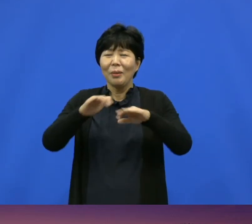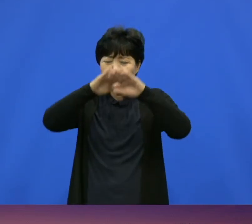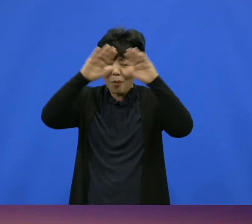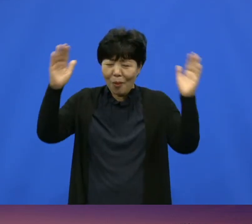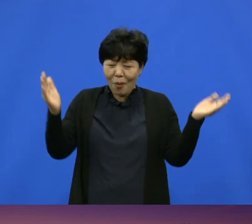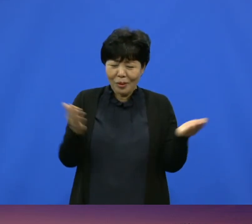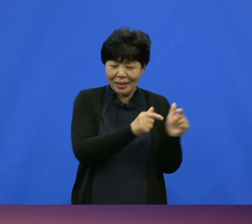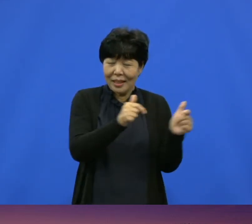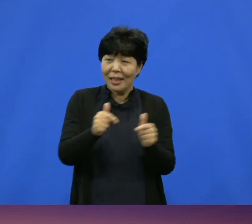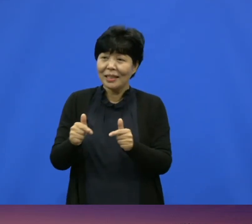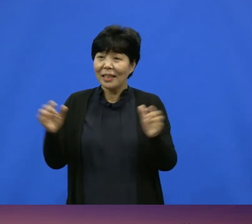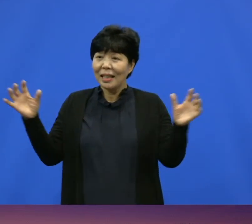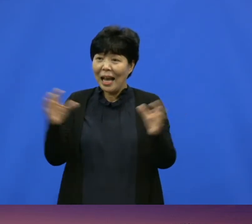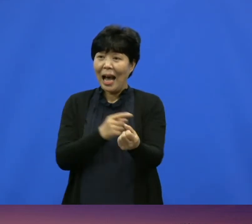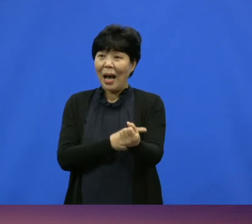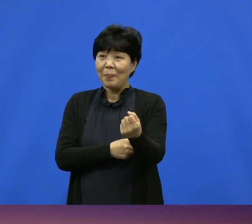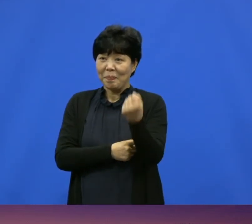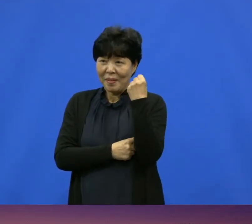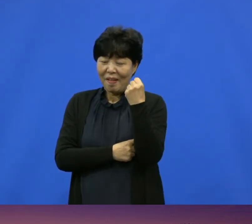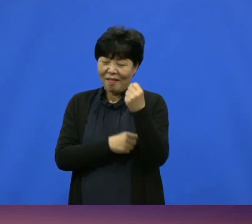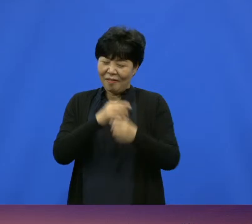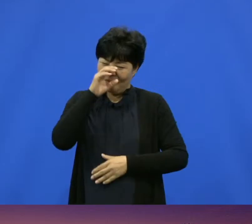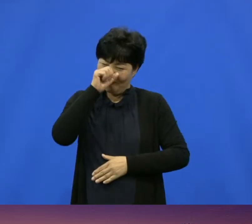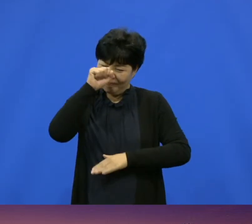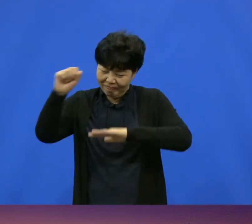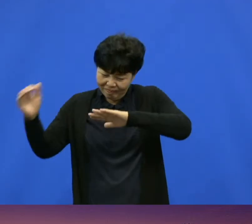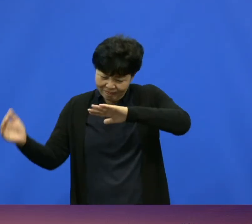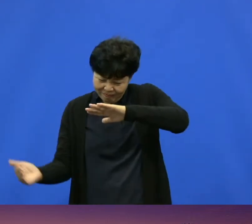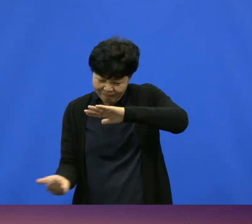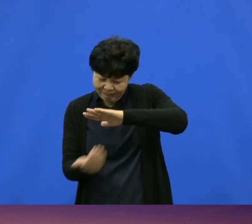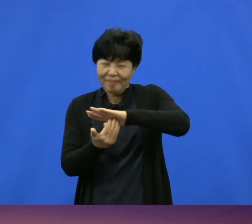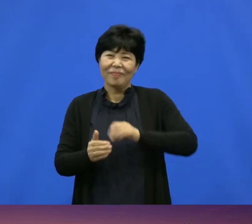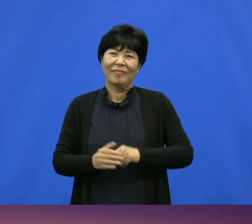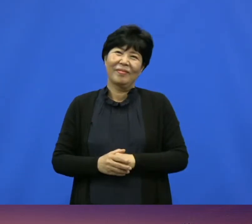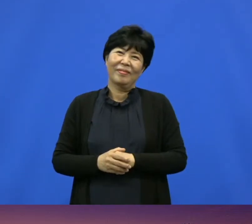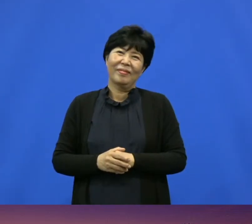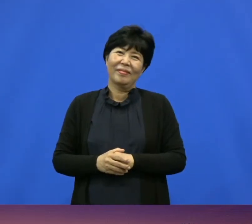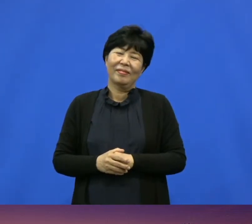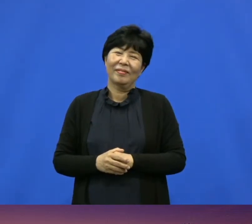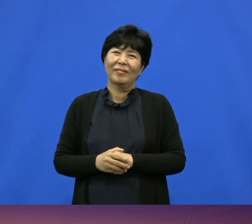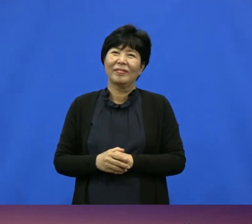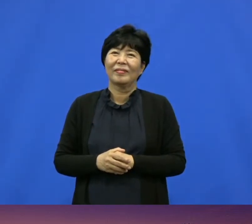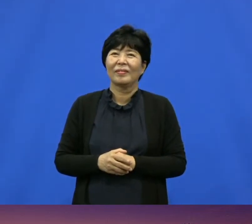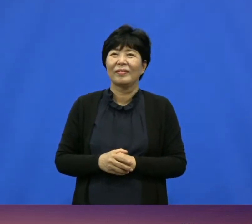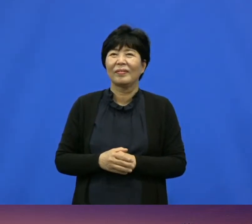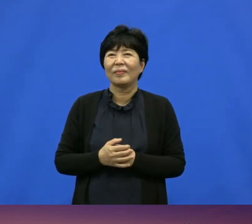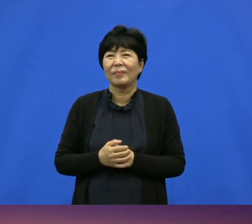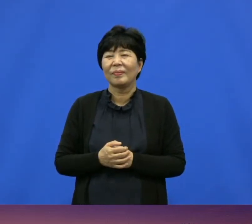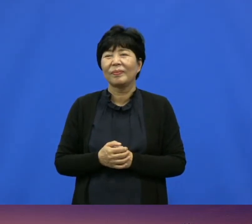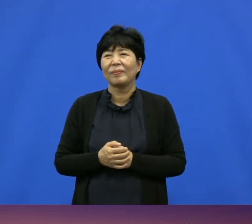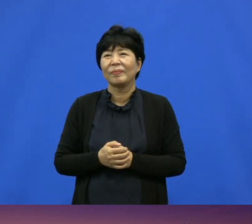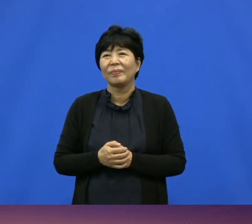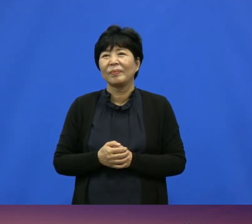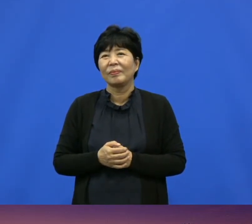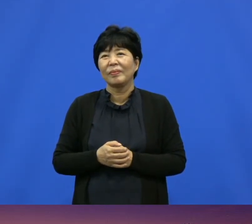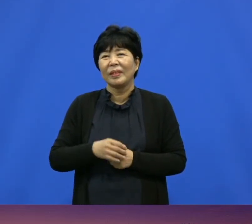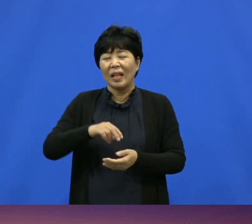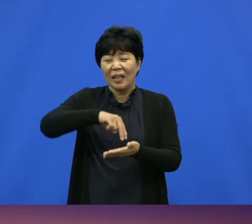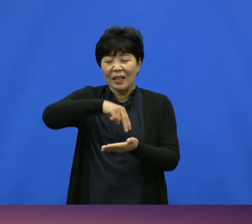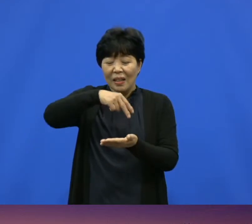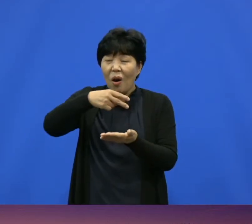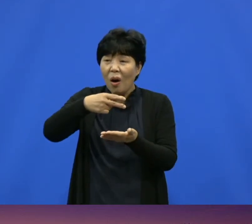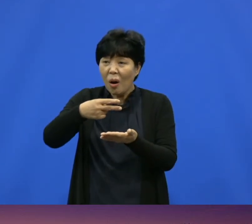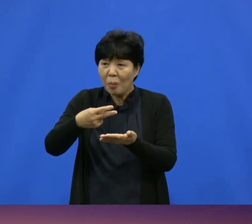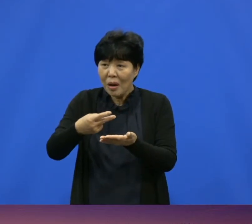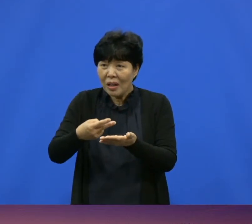이루느니라. 그러니까 이 말이 뭐냐면 아주 넘어지지 않는다는 거예요. 아멘. 여러분, 넘어지는 것과